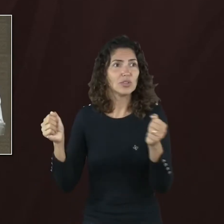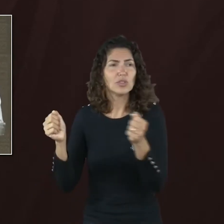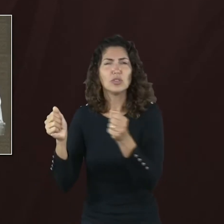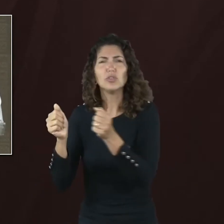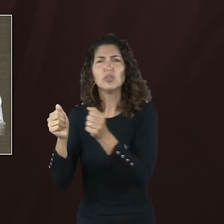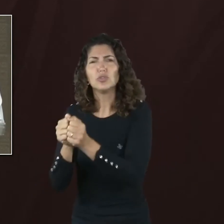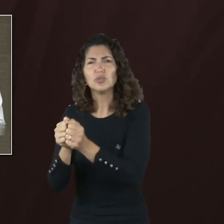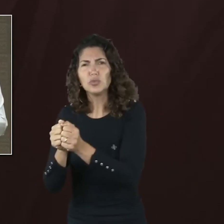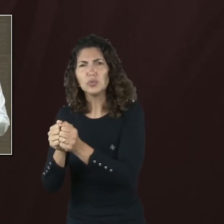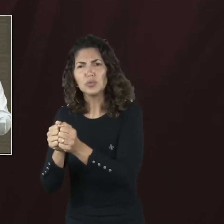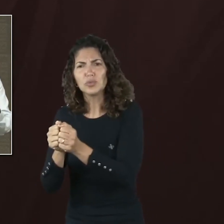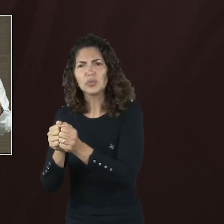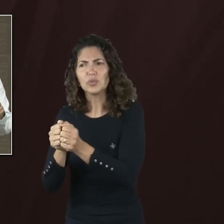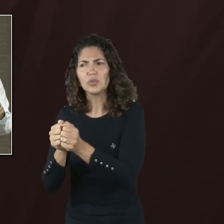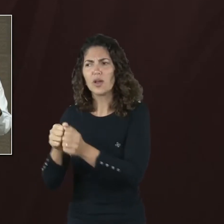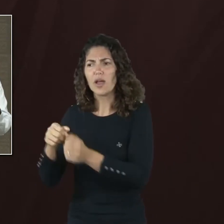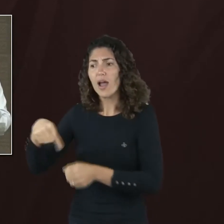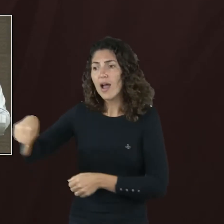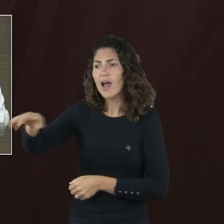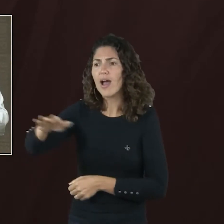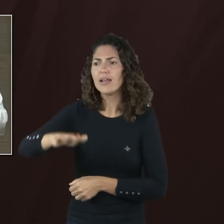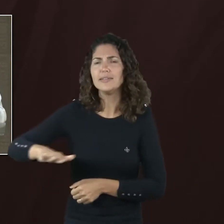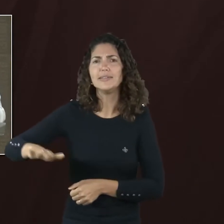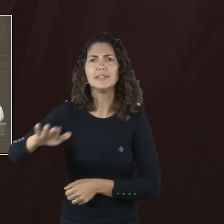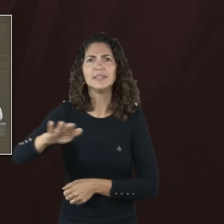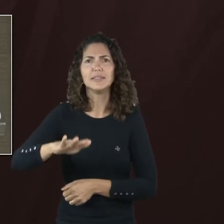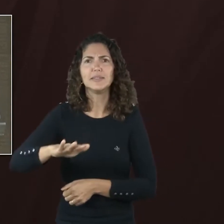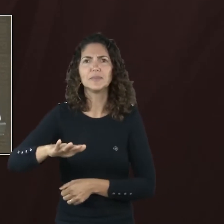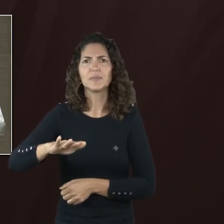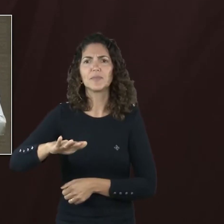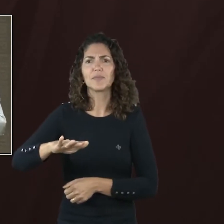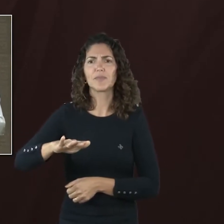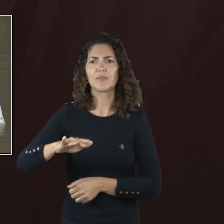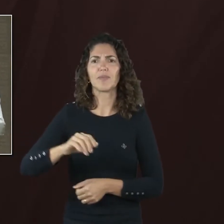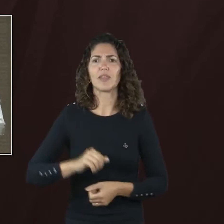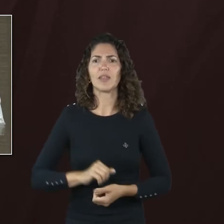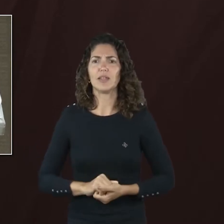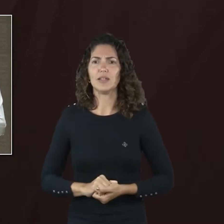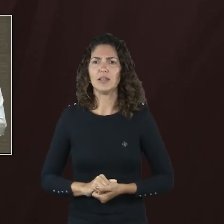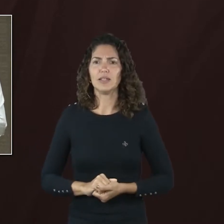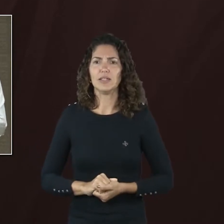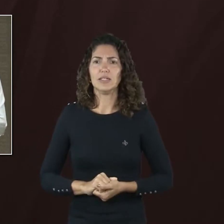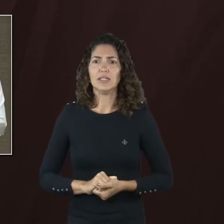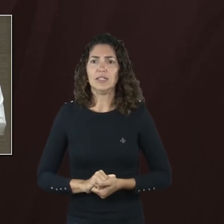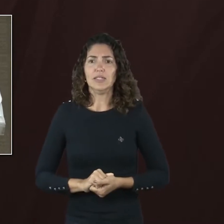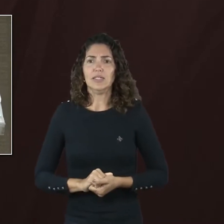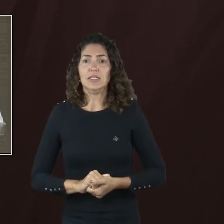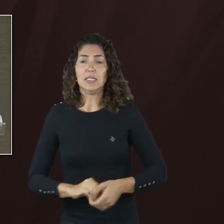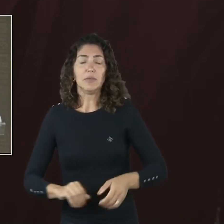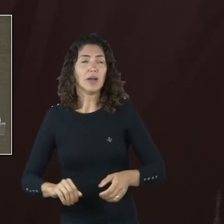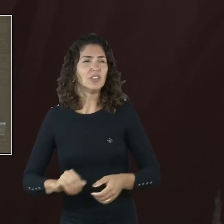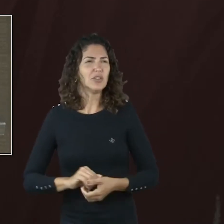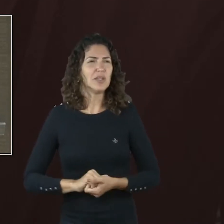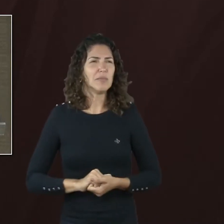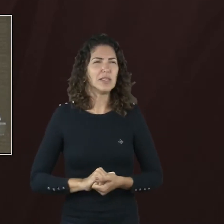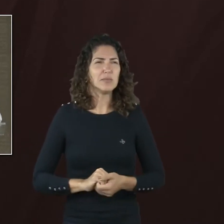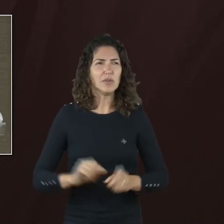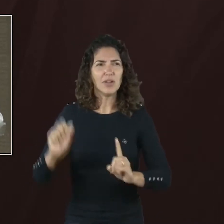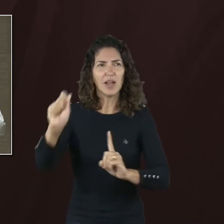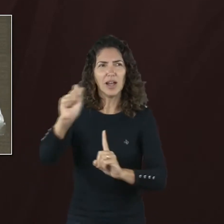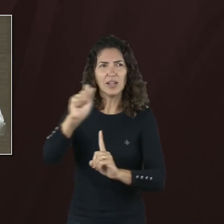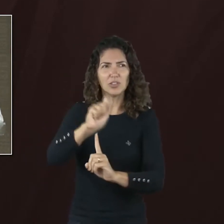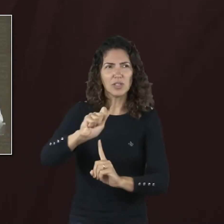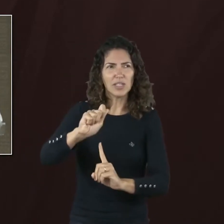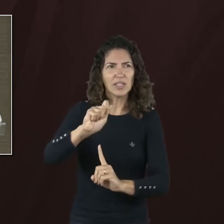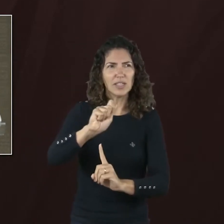Saulo, eles atravessaram Perge e foram para Antioquia da Pisídia. Pisídia era uma